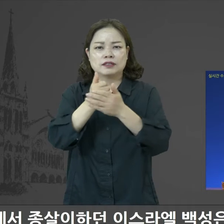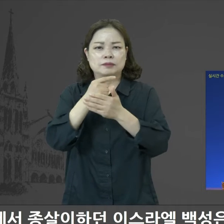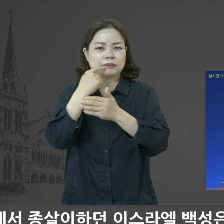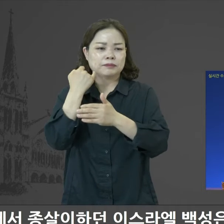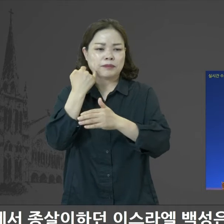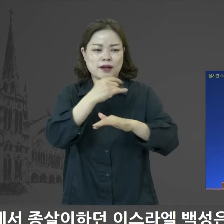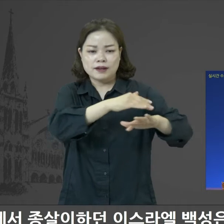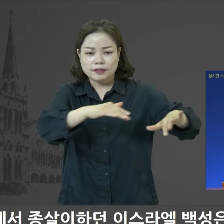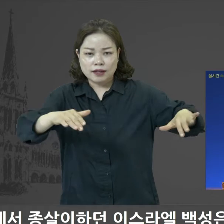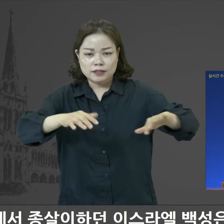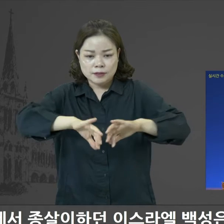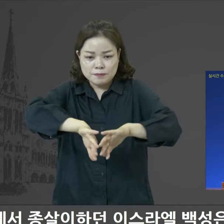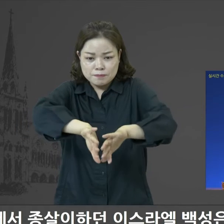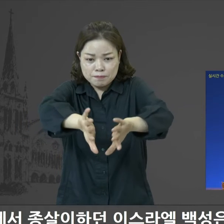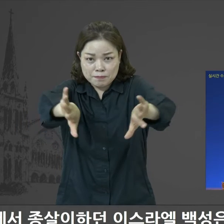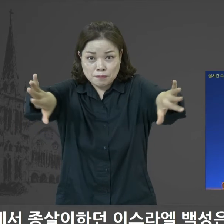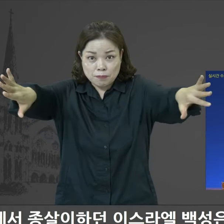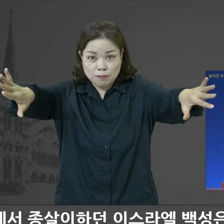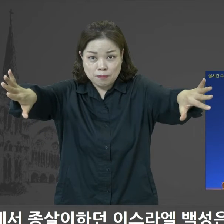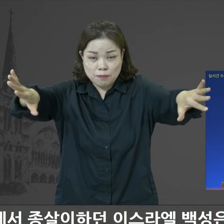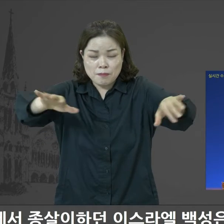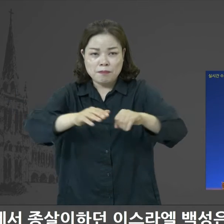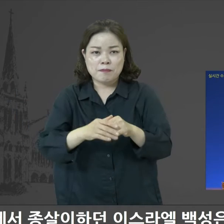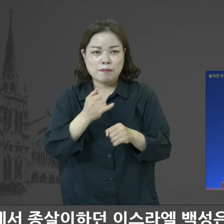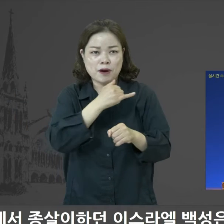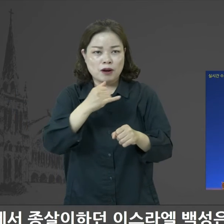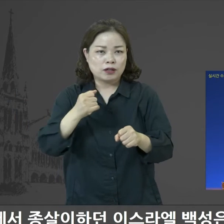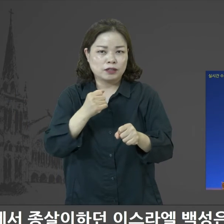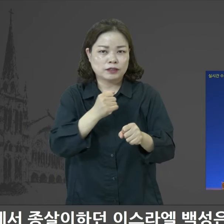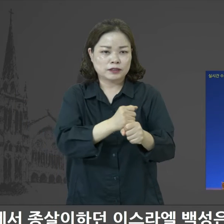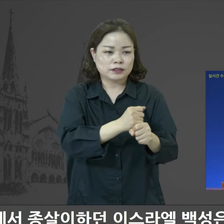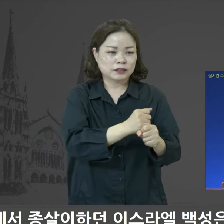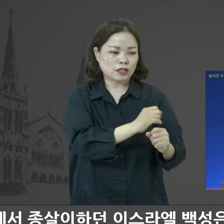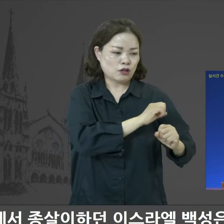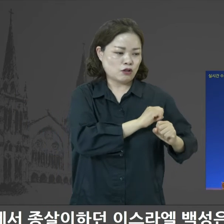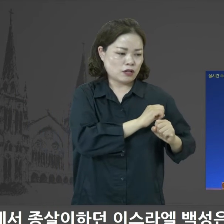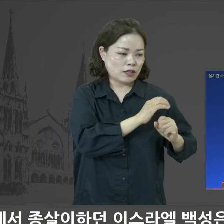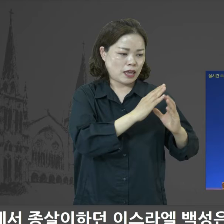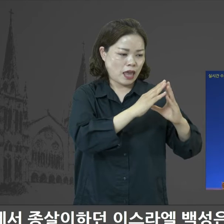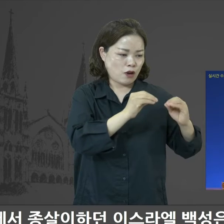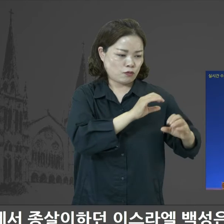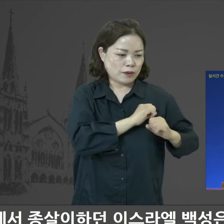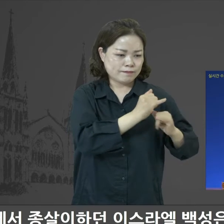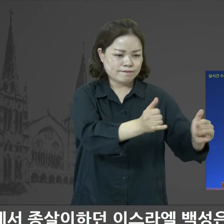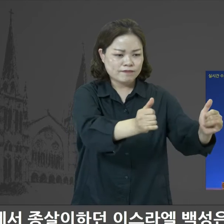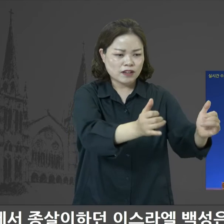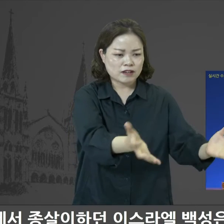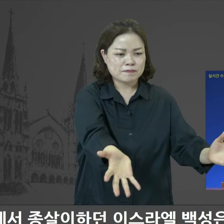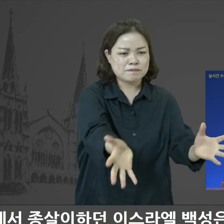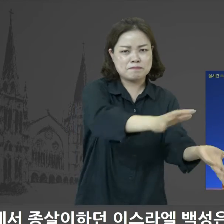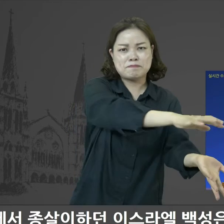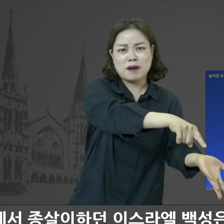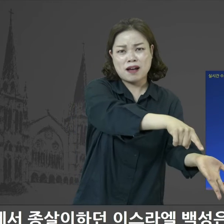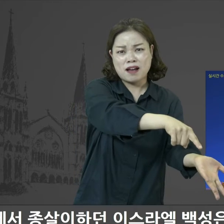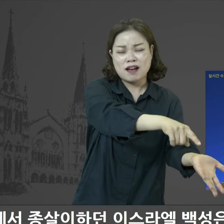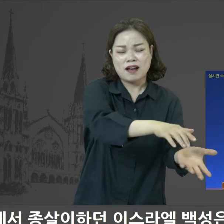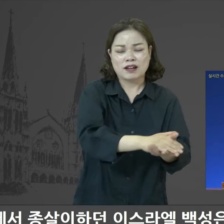가르시고 또 홍해 물로 애굽 군대를 수장시키시며 그들을 안전하게